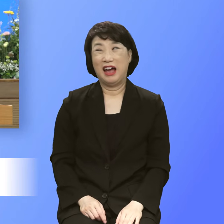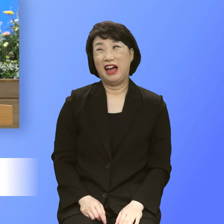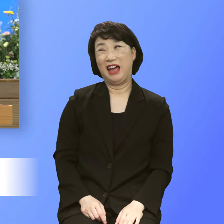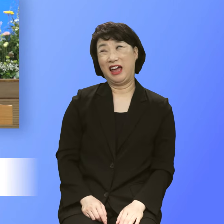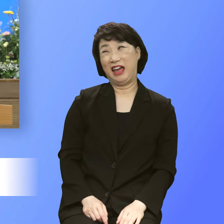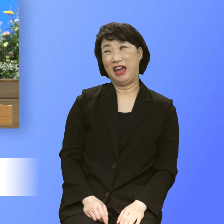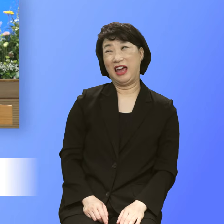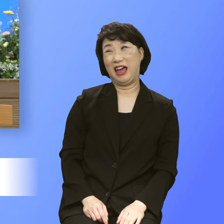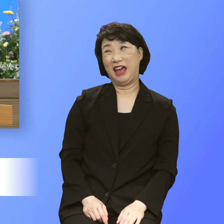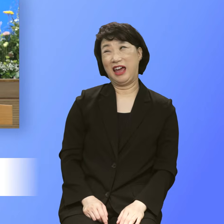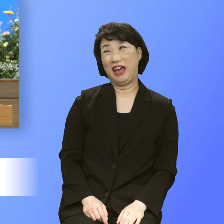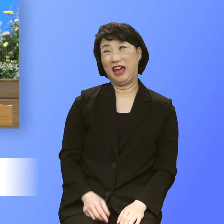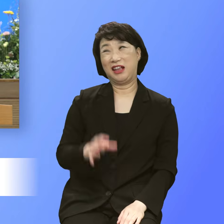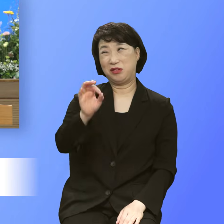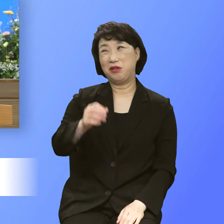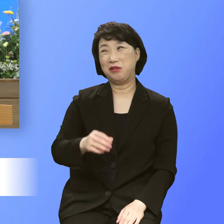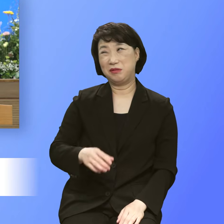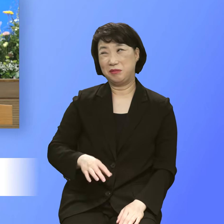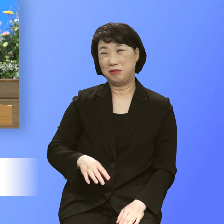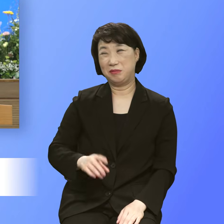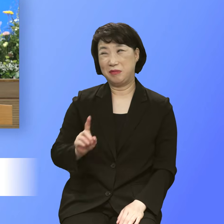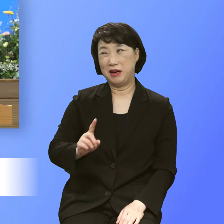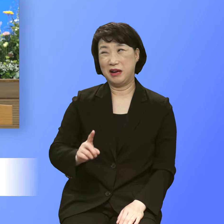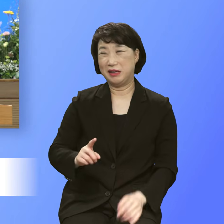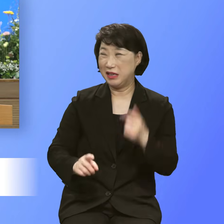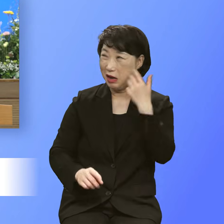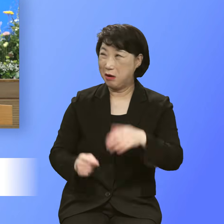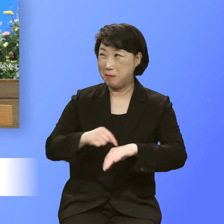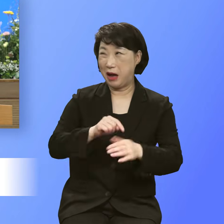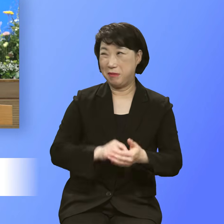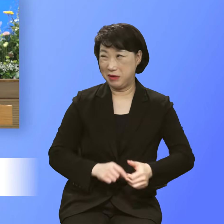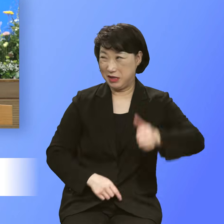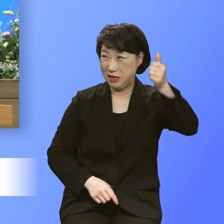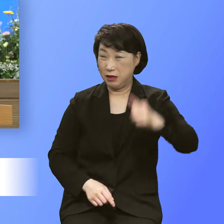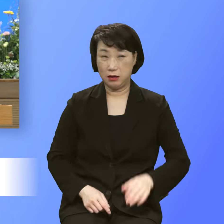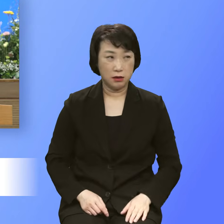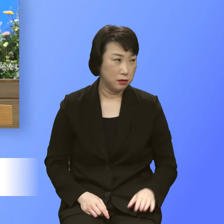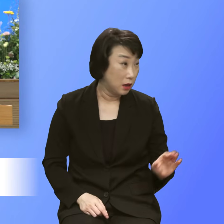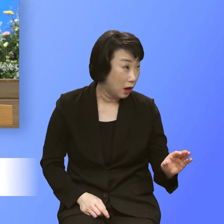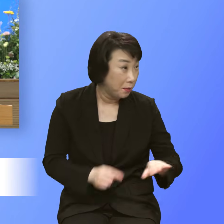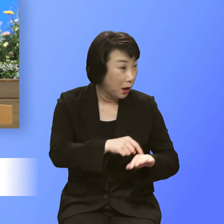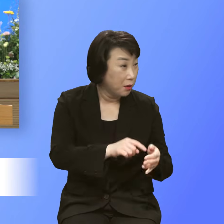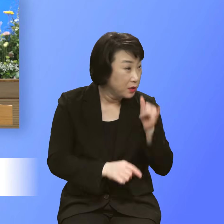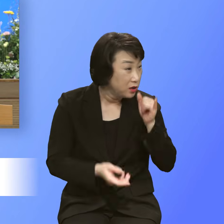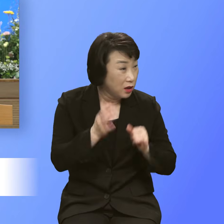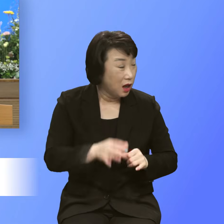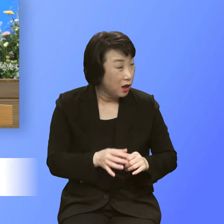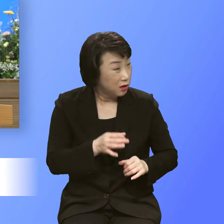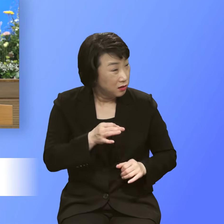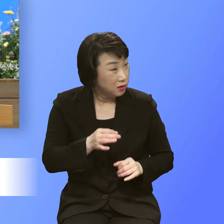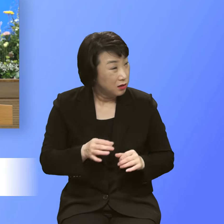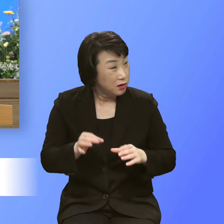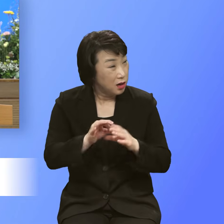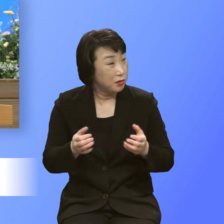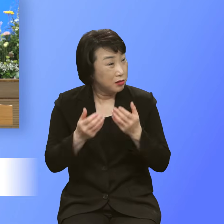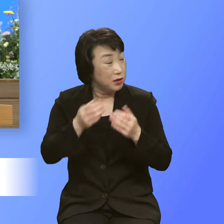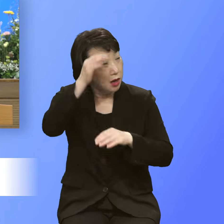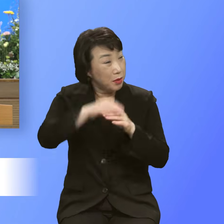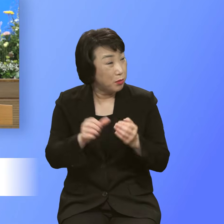무슨 물질이 우선이야, 마음이지. 어떻게 마음이 있는 사람이 물질을 안 드려? 말도 같지 않은 소리 하면 되겠어.